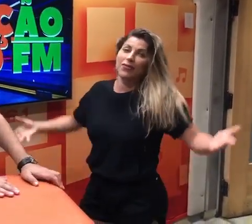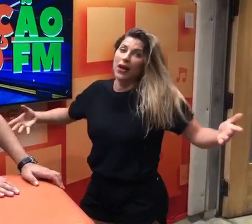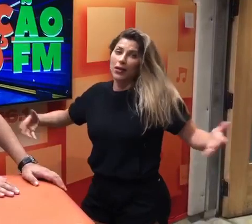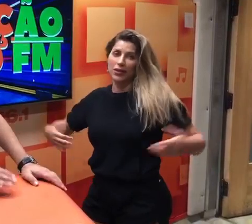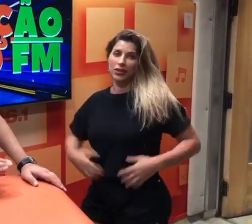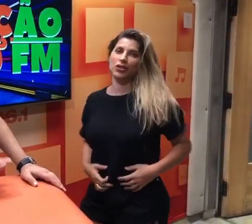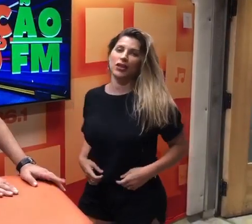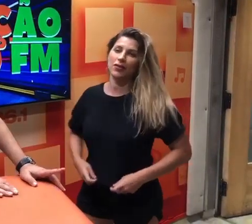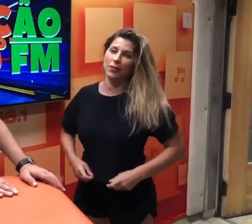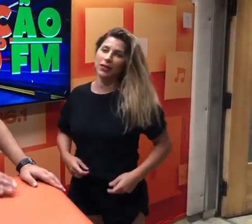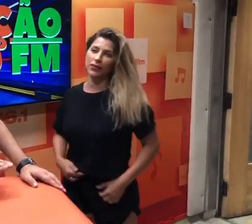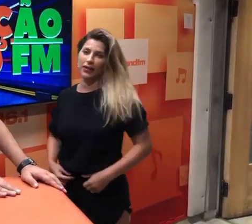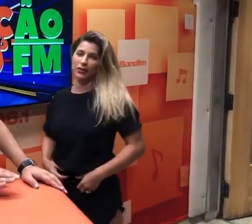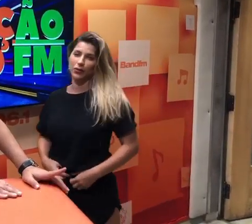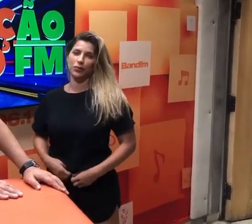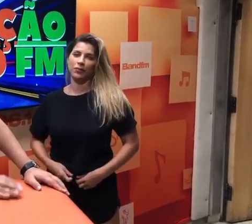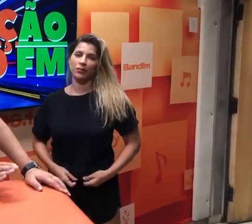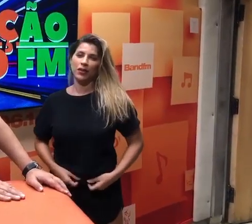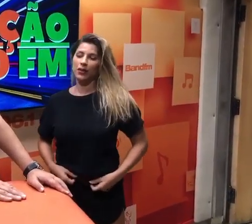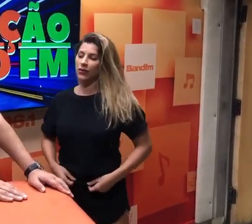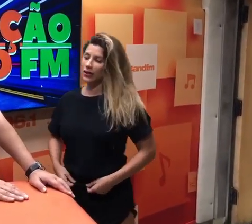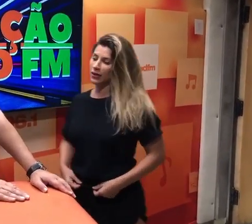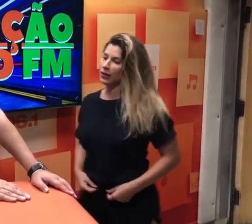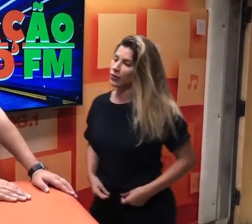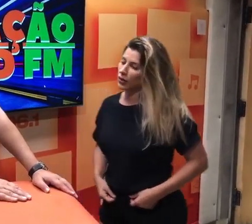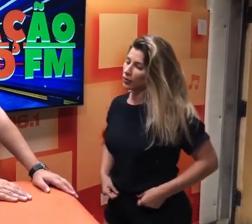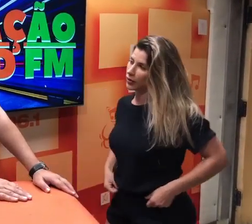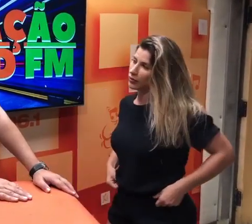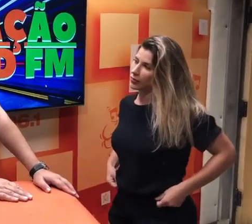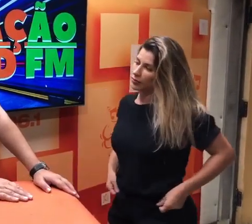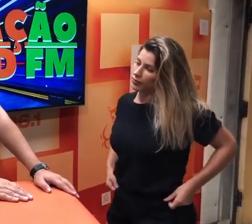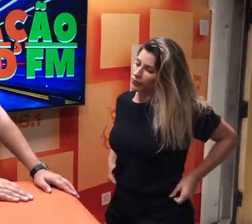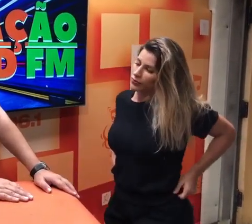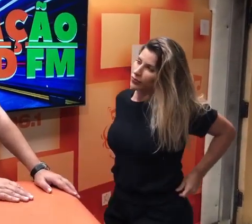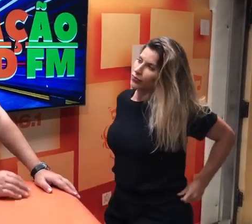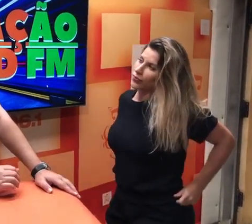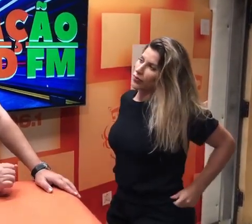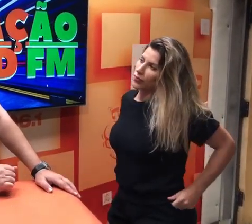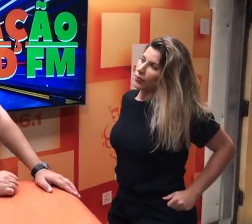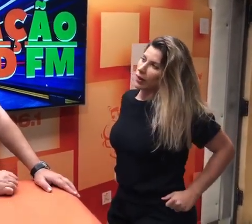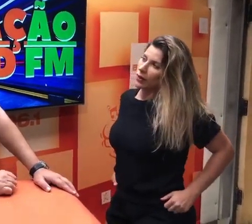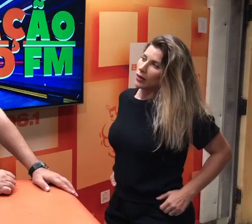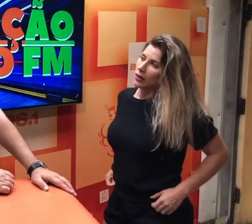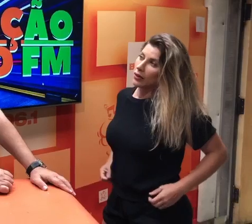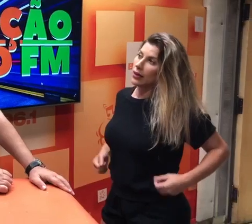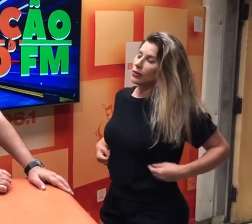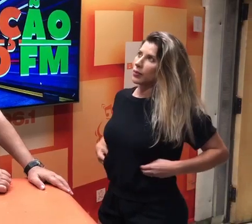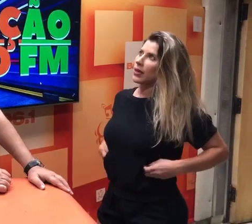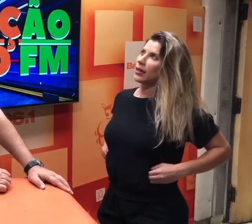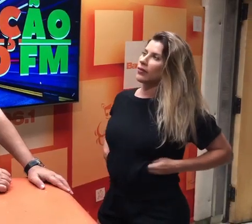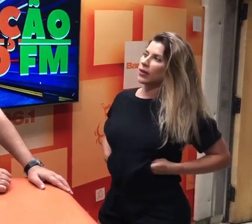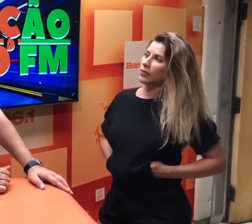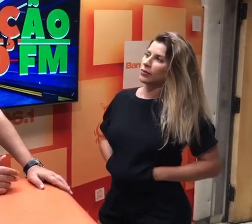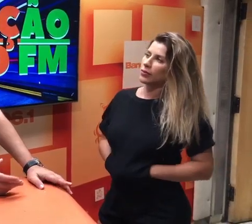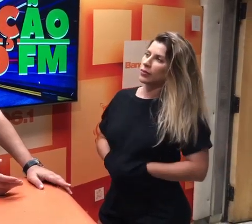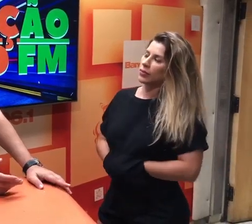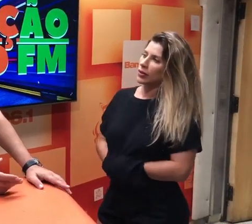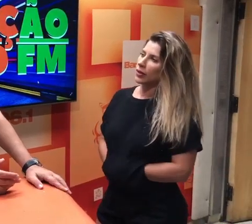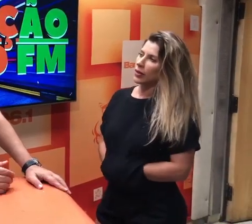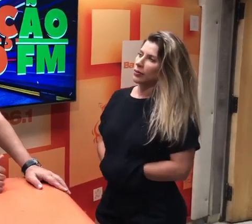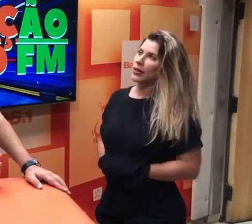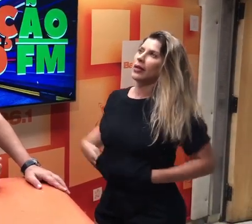Tá abafado, aí a gente tem que vir mais fresco. E você, tá quando com calor? Quando tá muito quente assim, não pode faltar luz, né? Deus me livre!